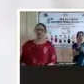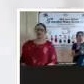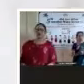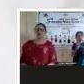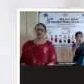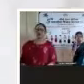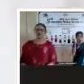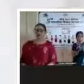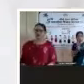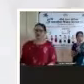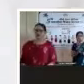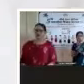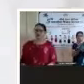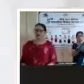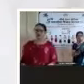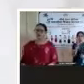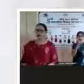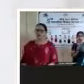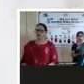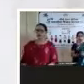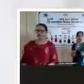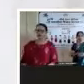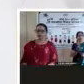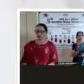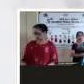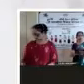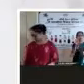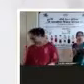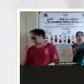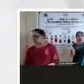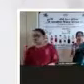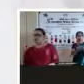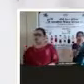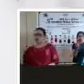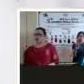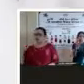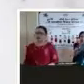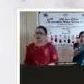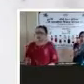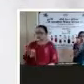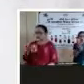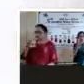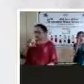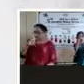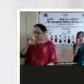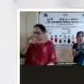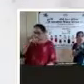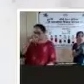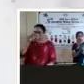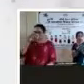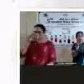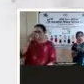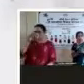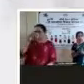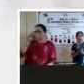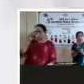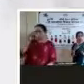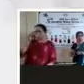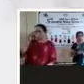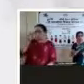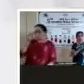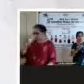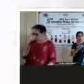मंच है और यह दिव्यांगजनों के प्रतिनिधित्व और उनके समावेशन के प्रति भारत सरकार की प्रतिबद्धता का भी प्रमाण है। हमारे देश के प्रधानमंत्री